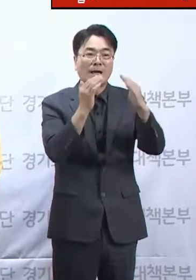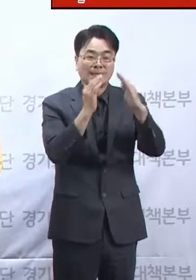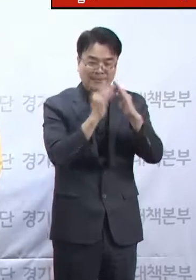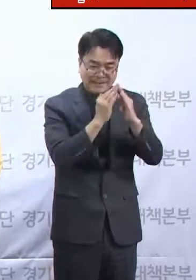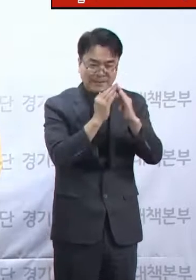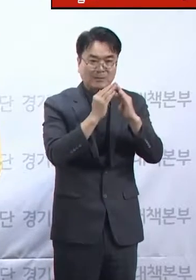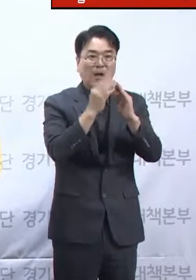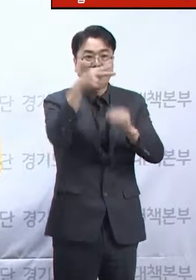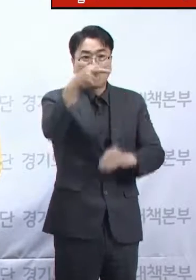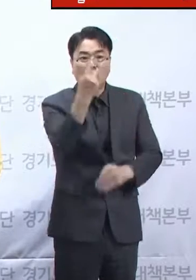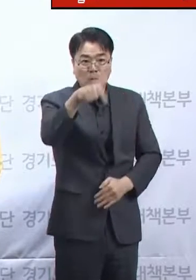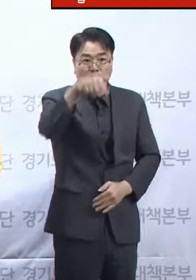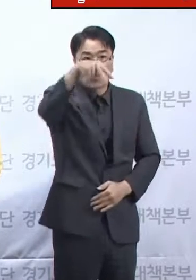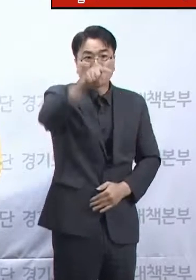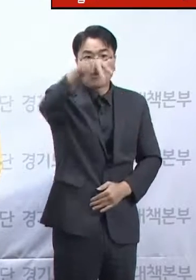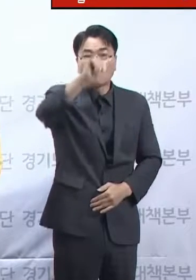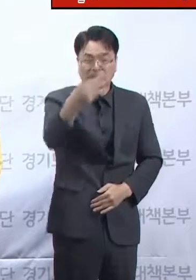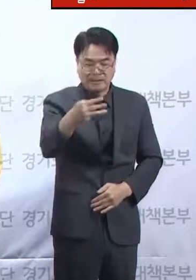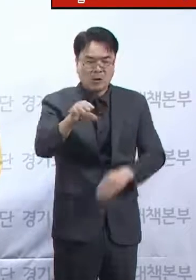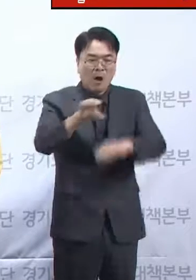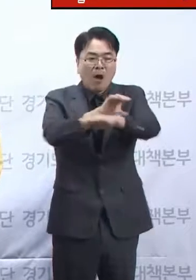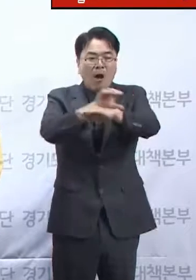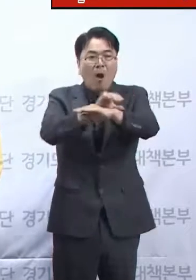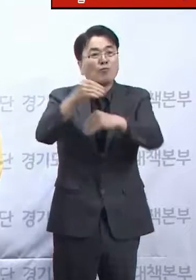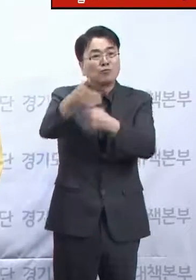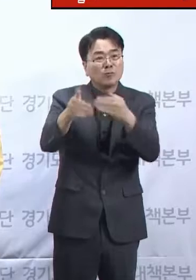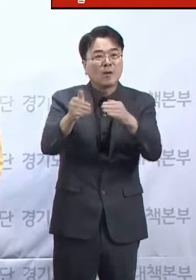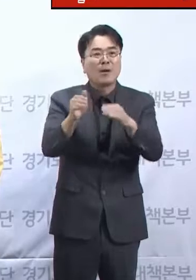같은 지역도 저희들이 더 유념을 해서